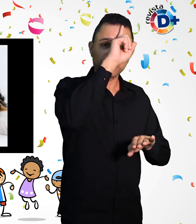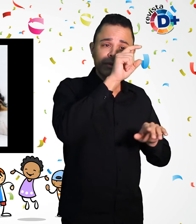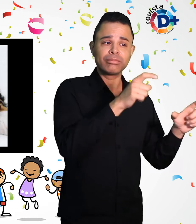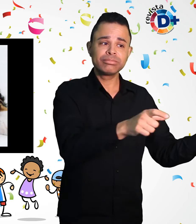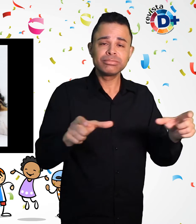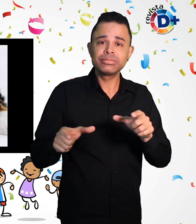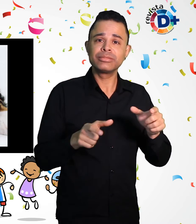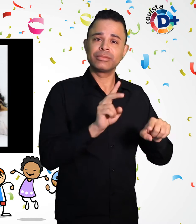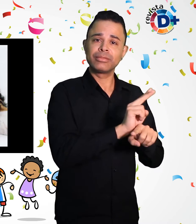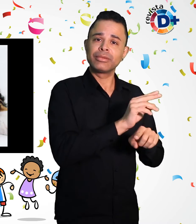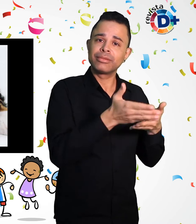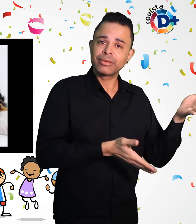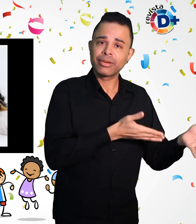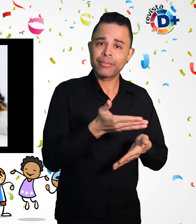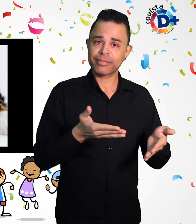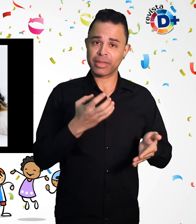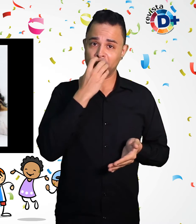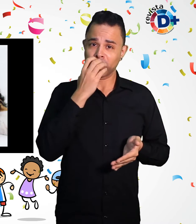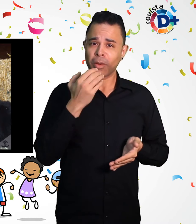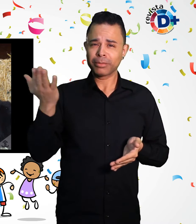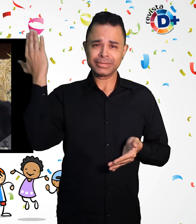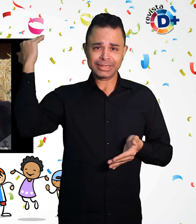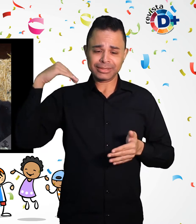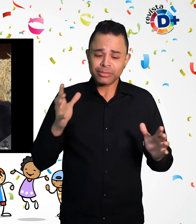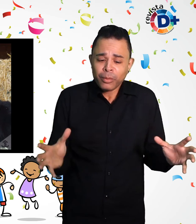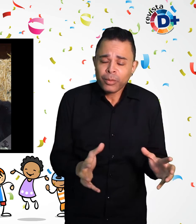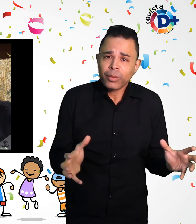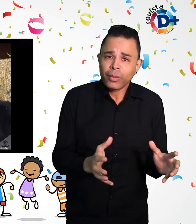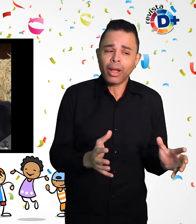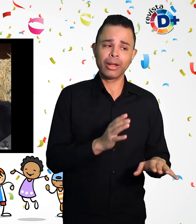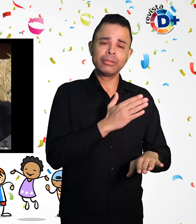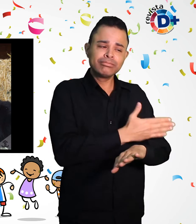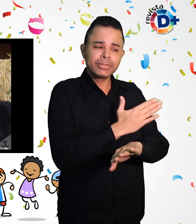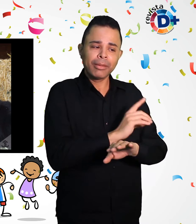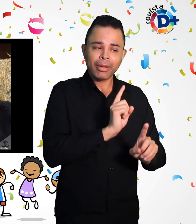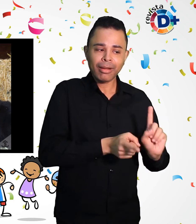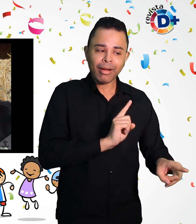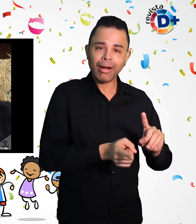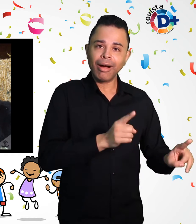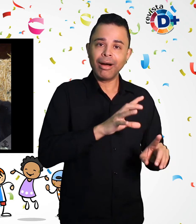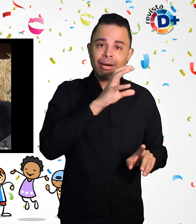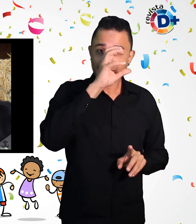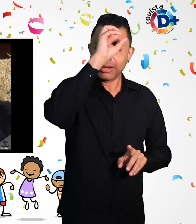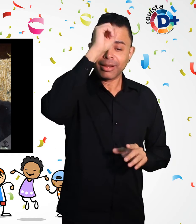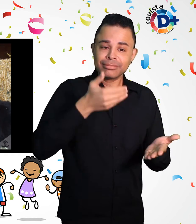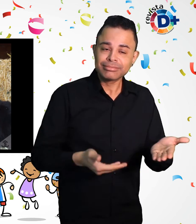ainda filhote Magnus passou por adestramento e situações de sociabilização